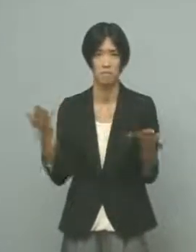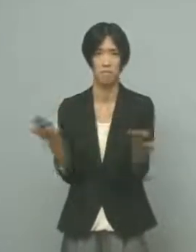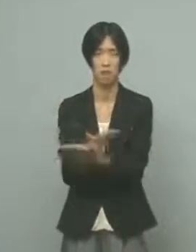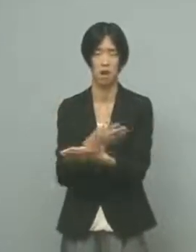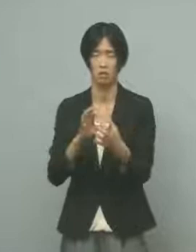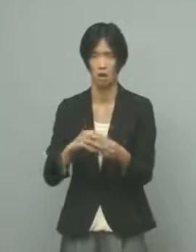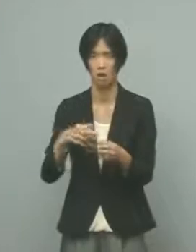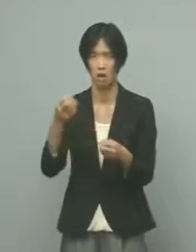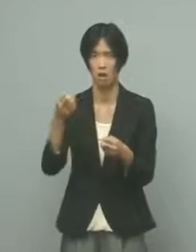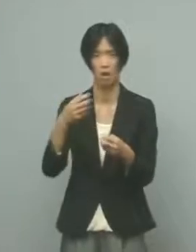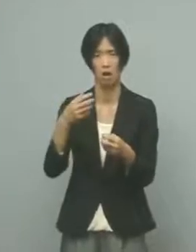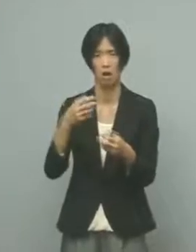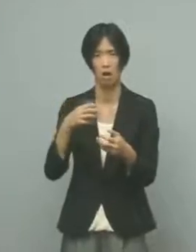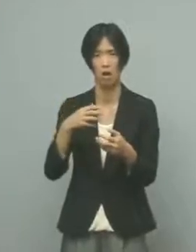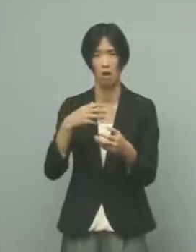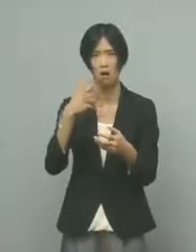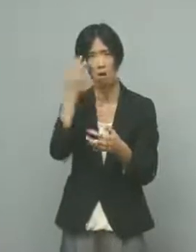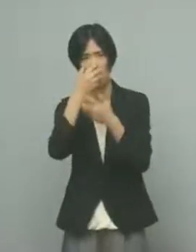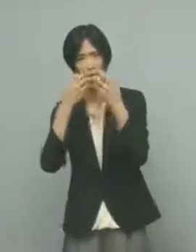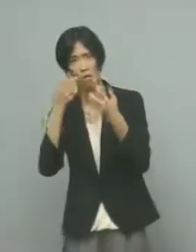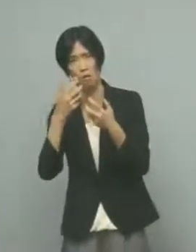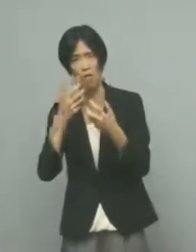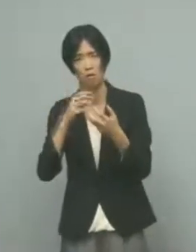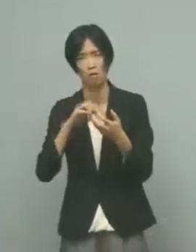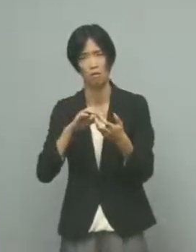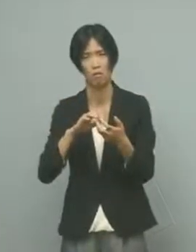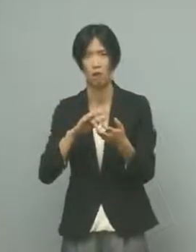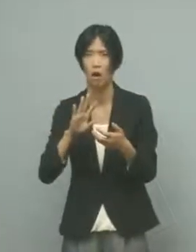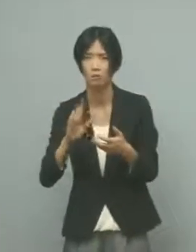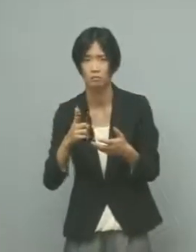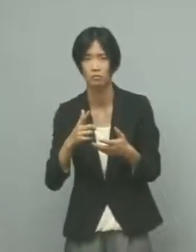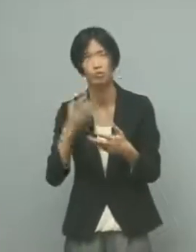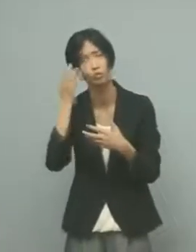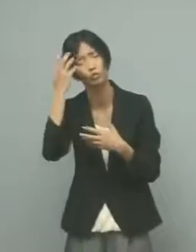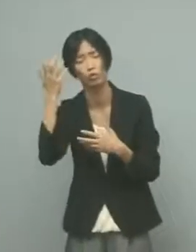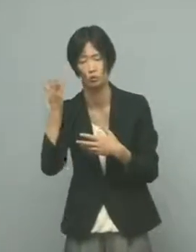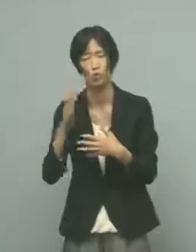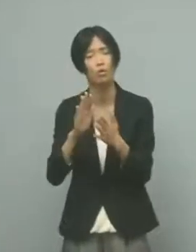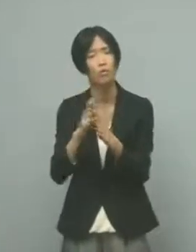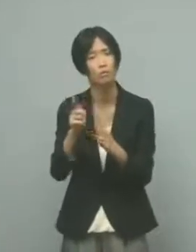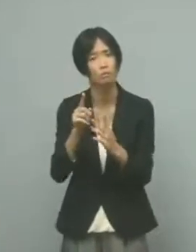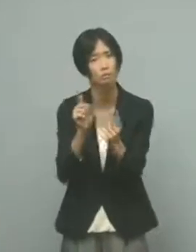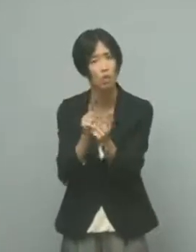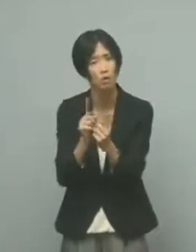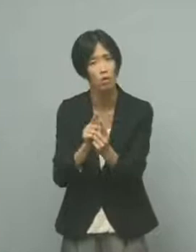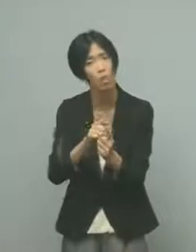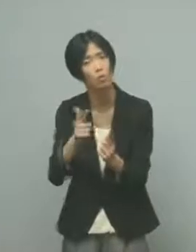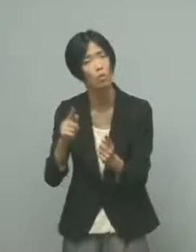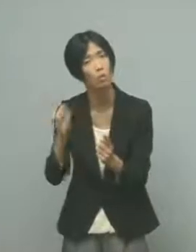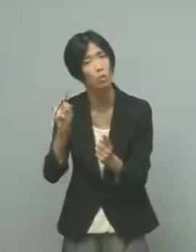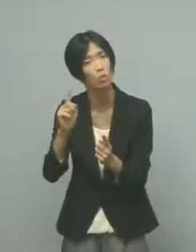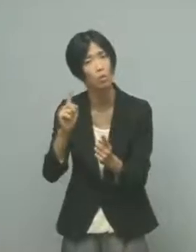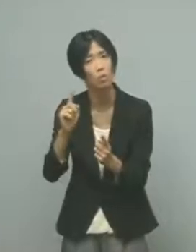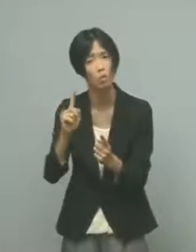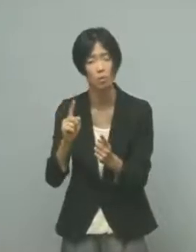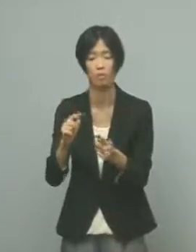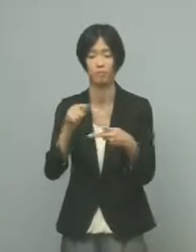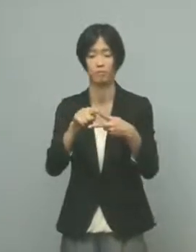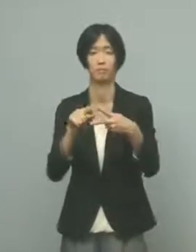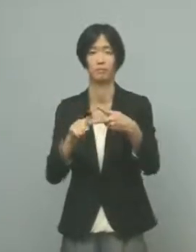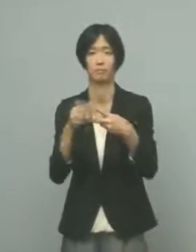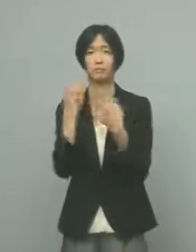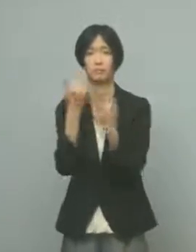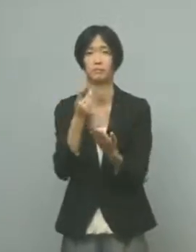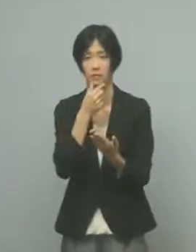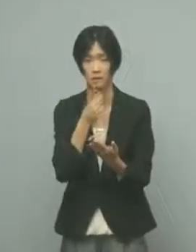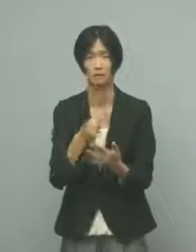のではないかという部分もありまして、県としてどのような対応対策というのを考えていらっしゃるのか、その2